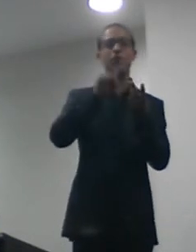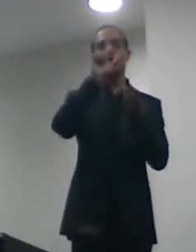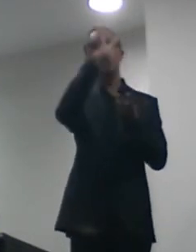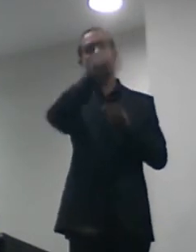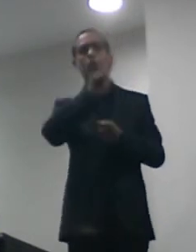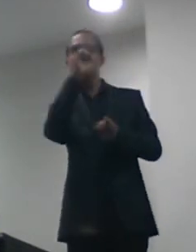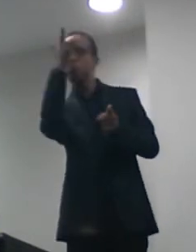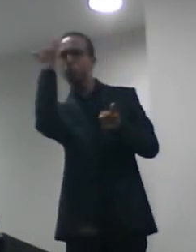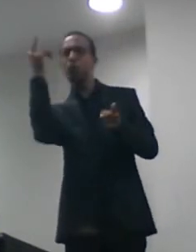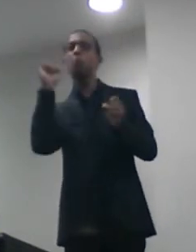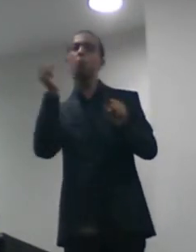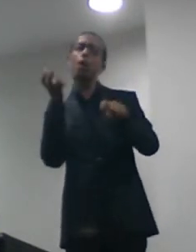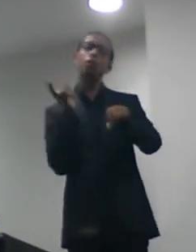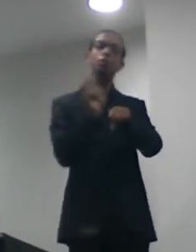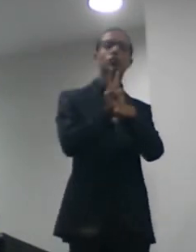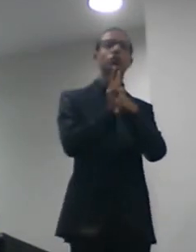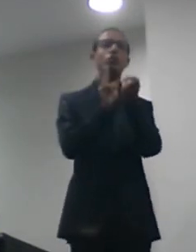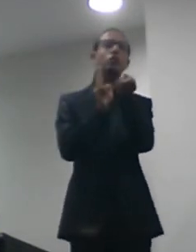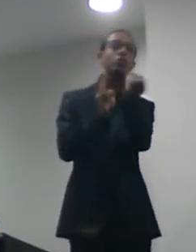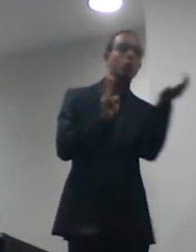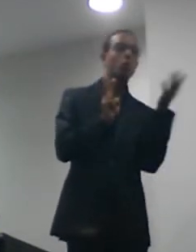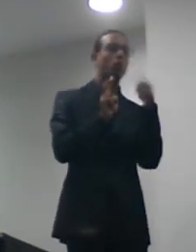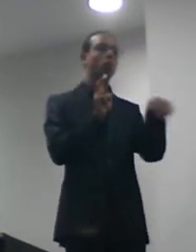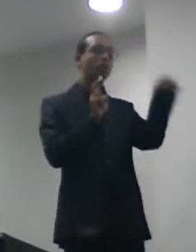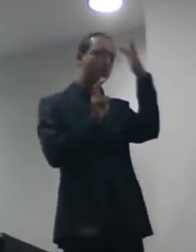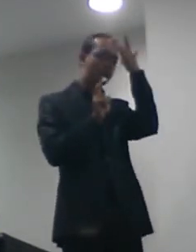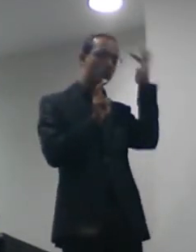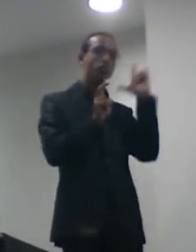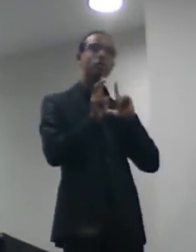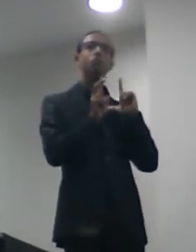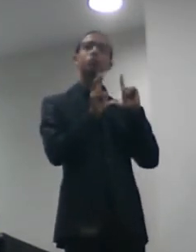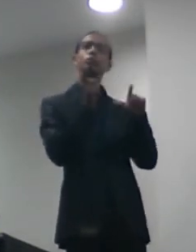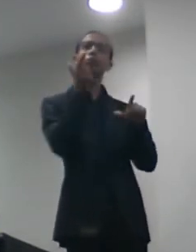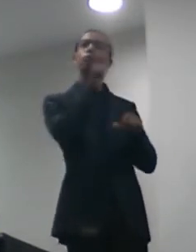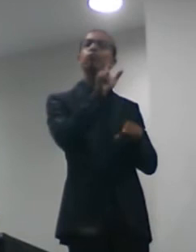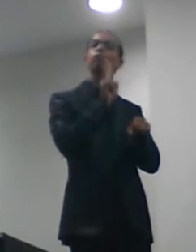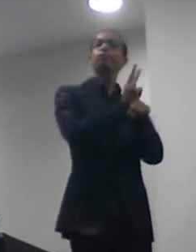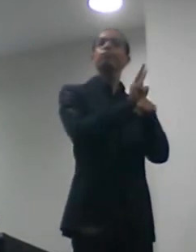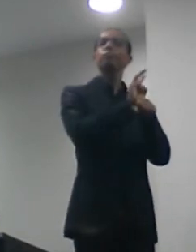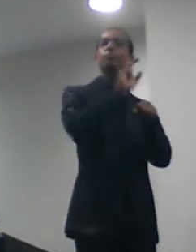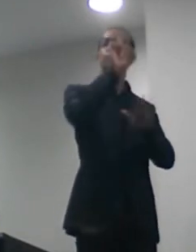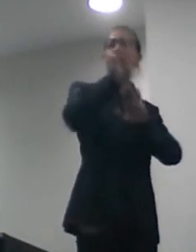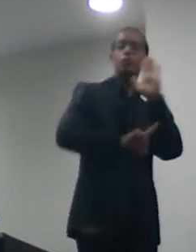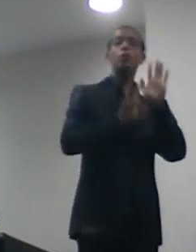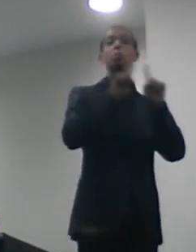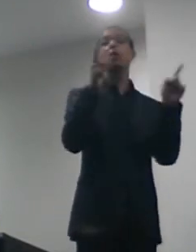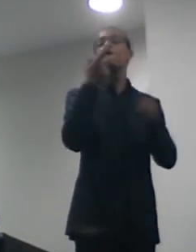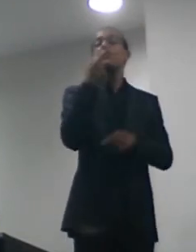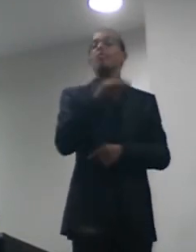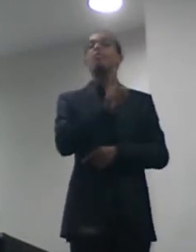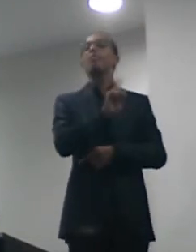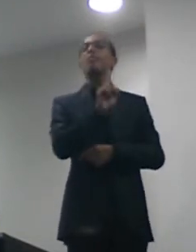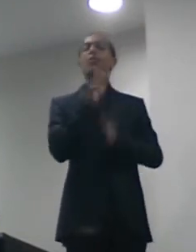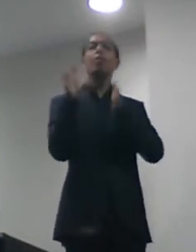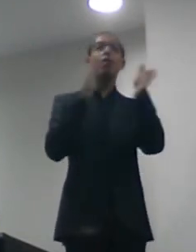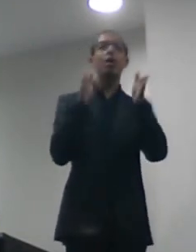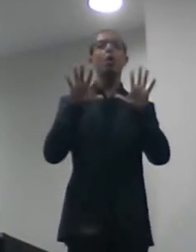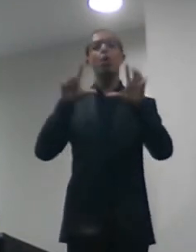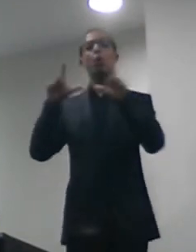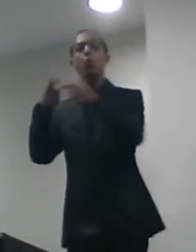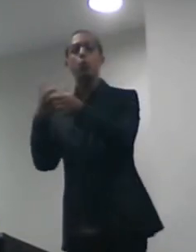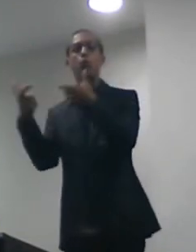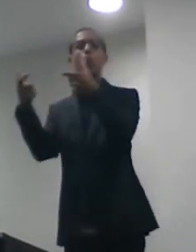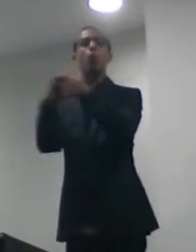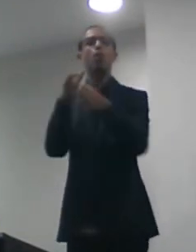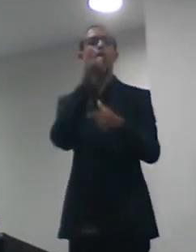possa defender as outras pessoas e poder adquirir seu direito. Mas ele não consegue falar de um acesso à justiça considerado as minorias, no